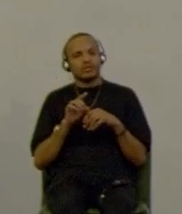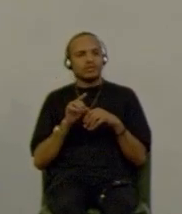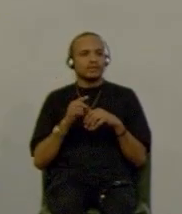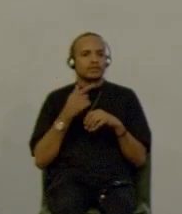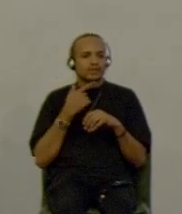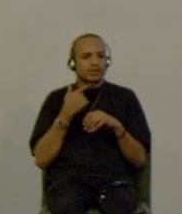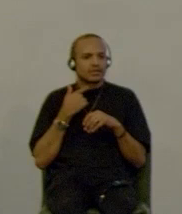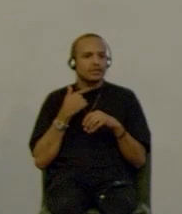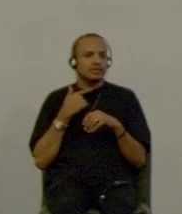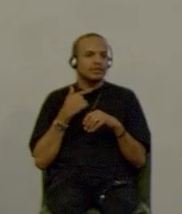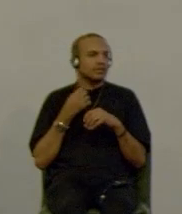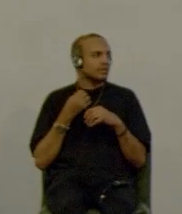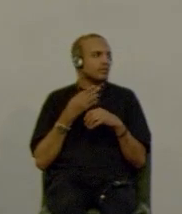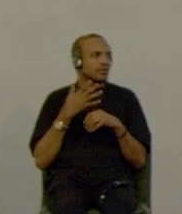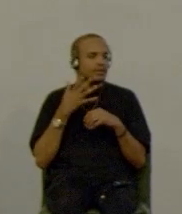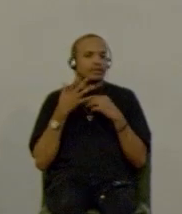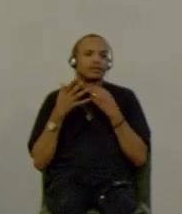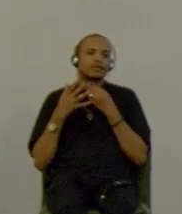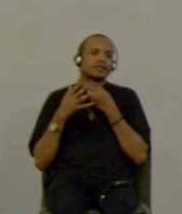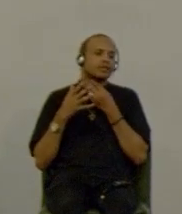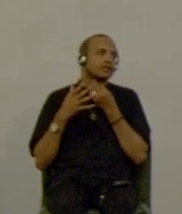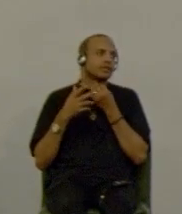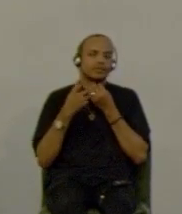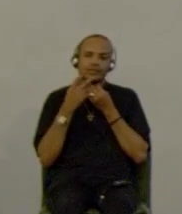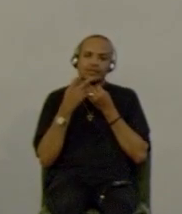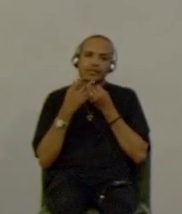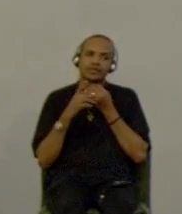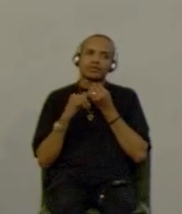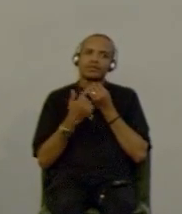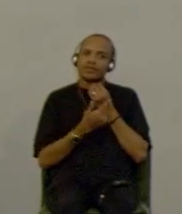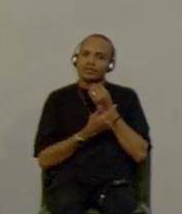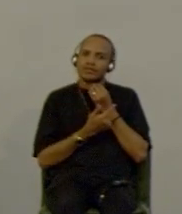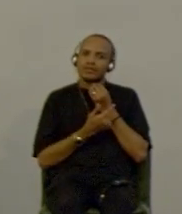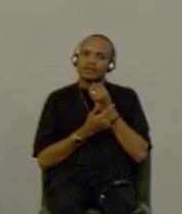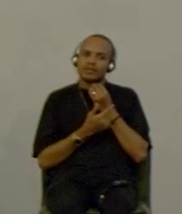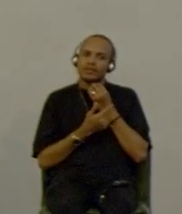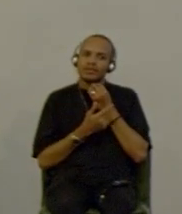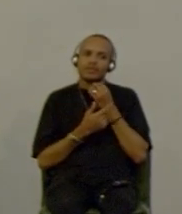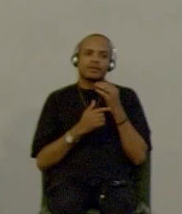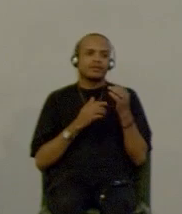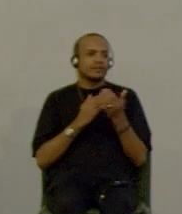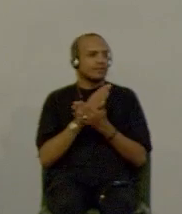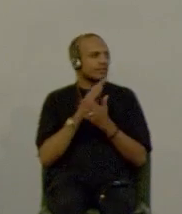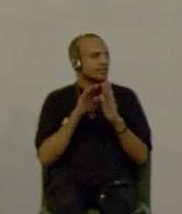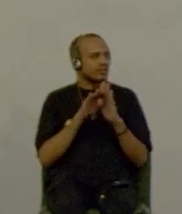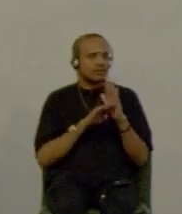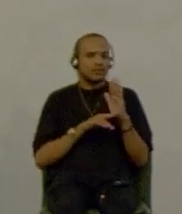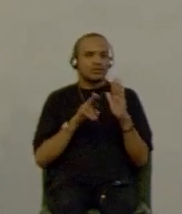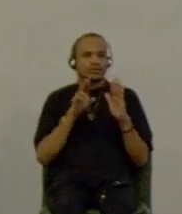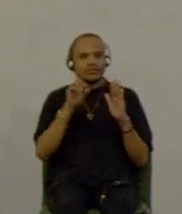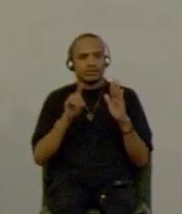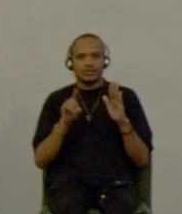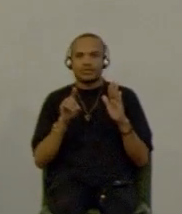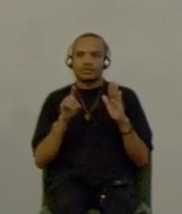então, uma boa mesa e dizer a todos que a gente está passando uma autorização para uso de